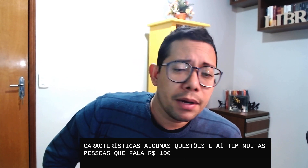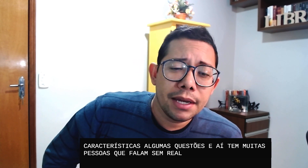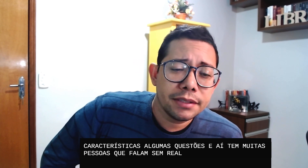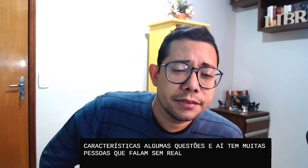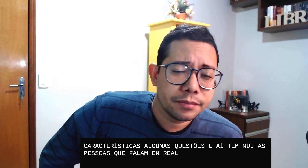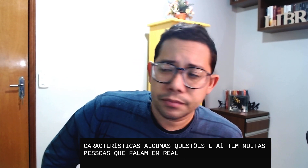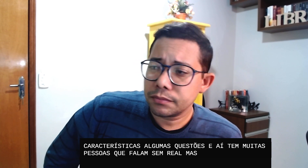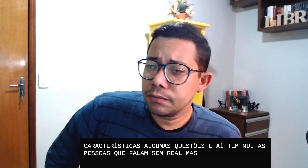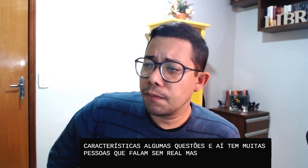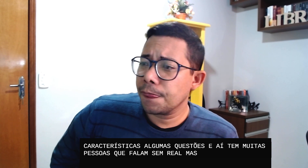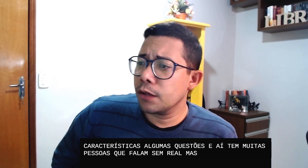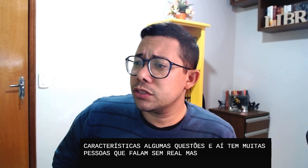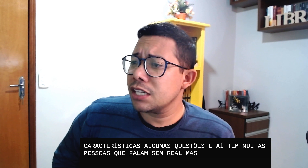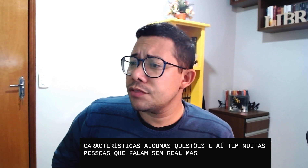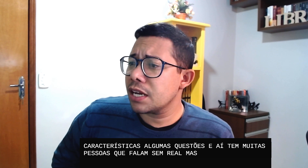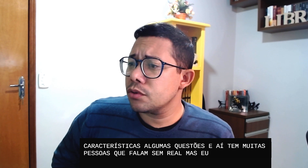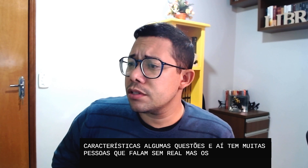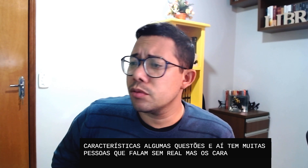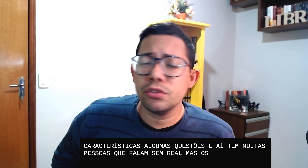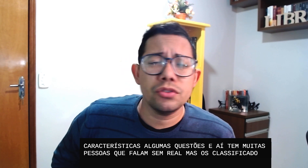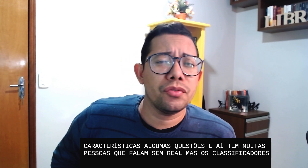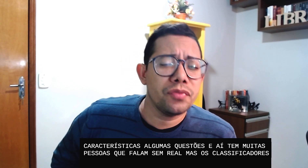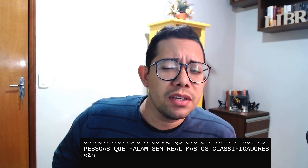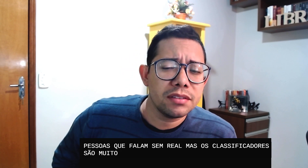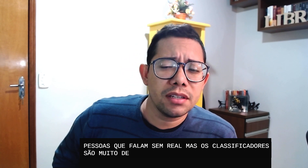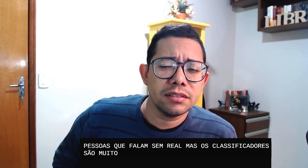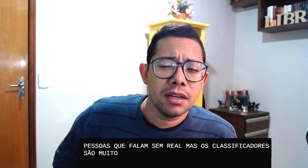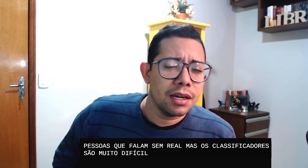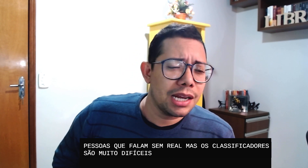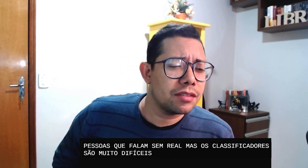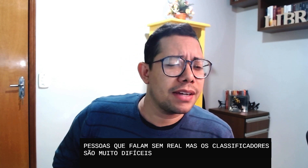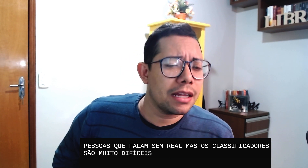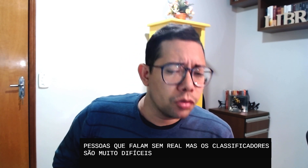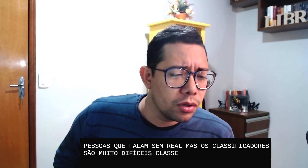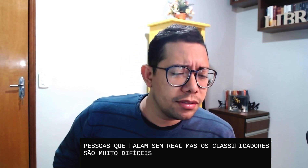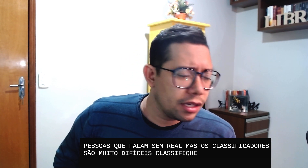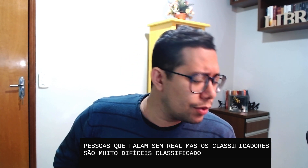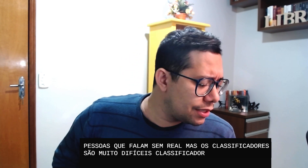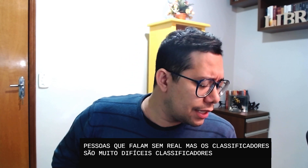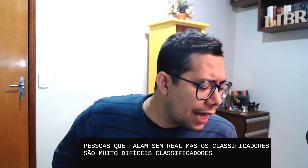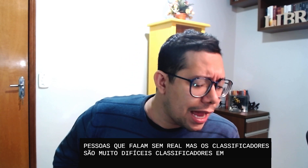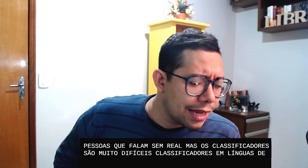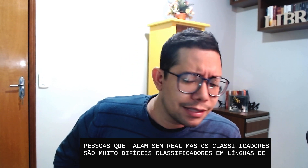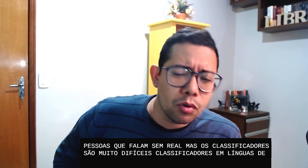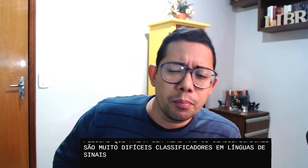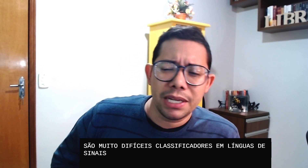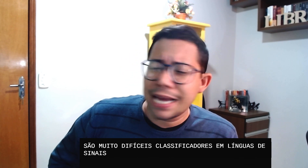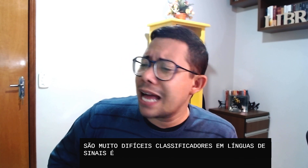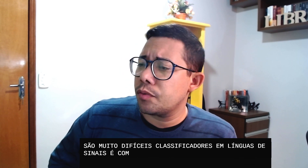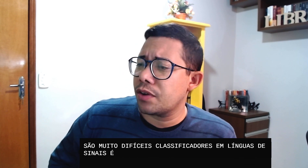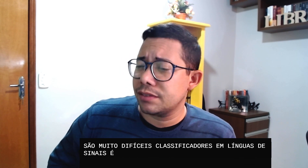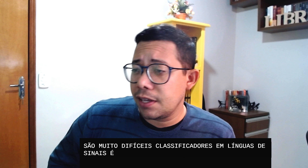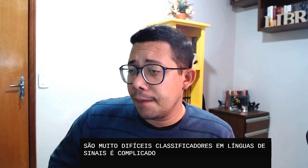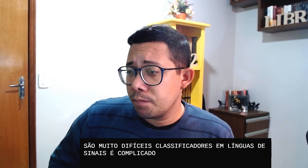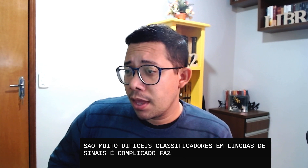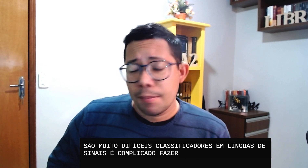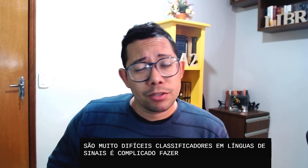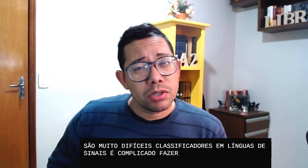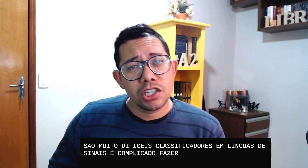mas os classificadores são muito difíceis, classificadores em língua de sinais, é complicado fazer. Mas quando a gente